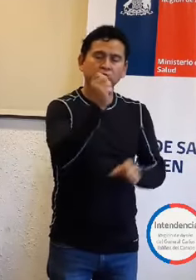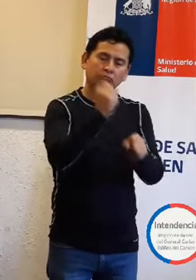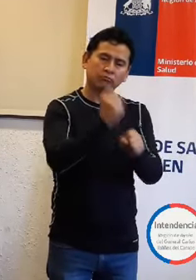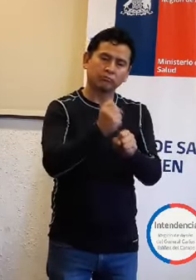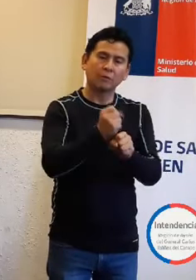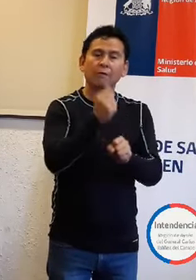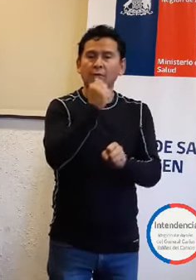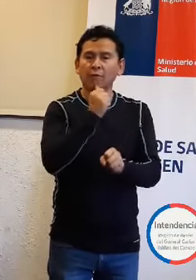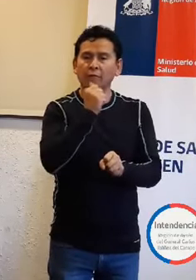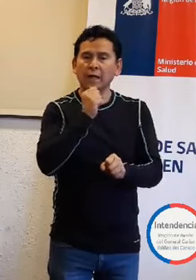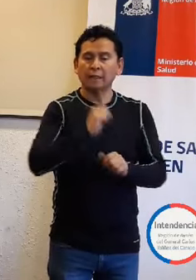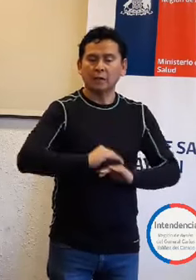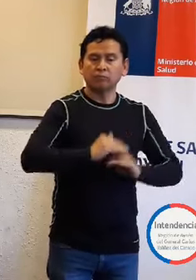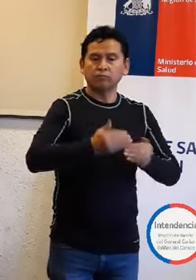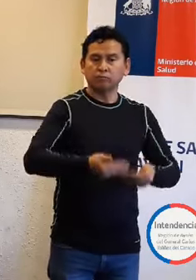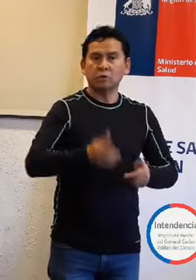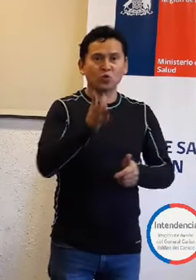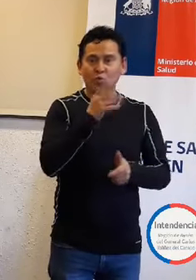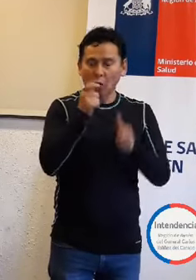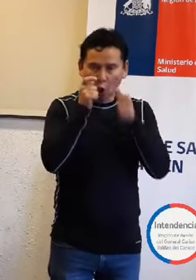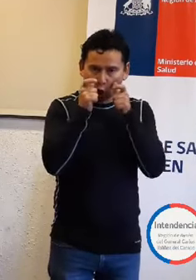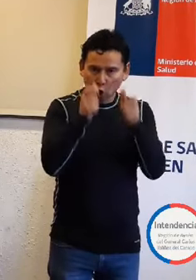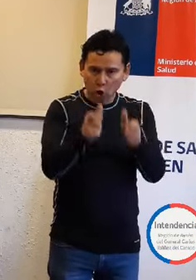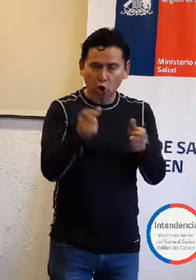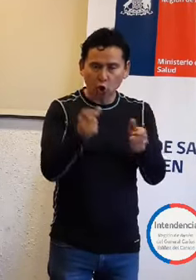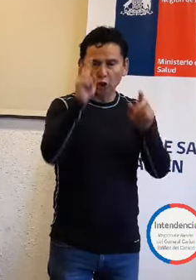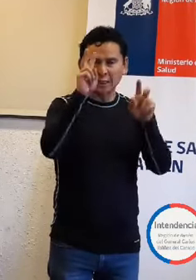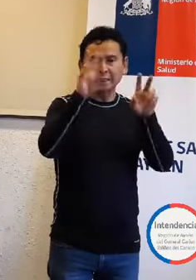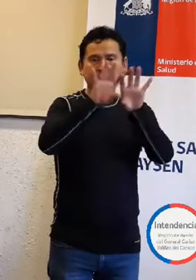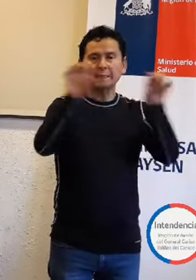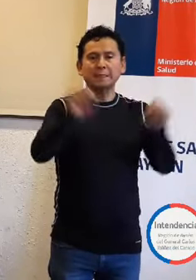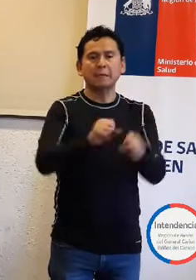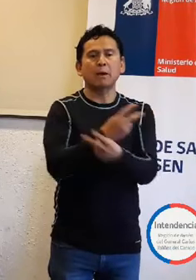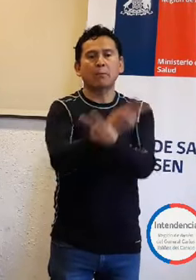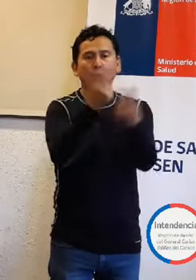grupo de gestantes que no se controlan en el sistema público de salud.